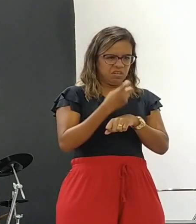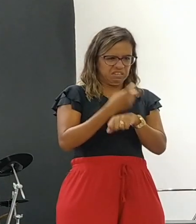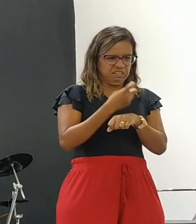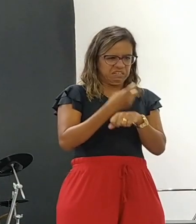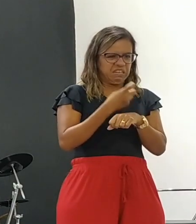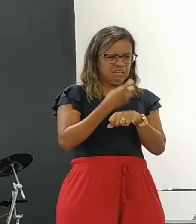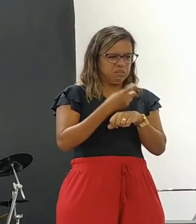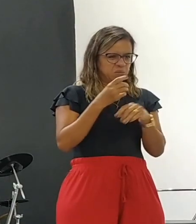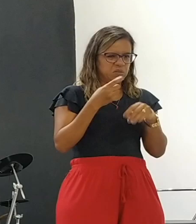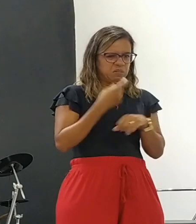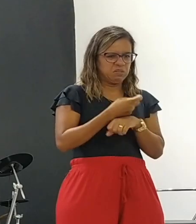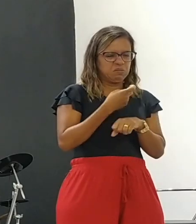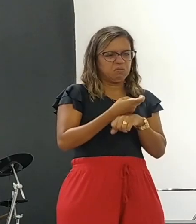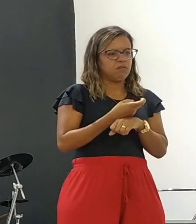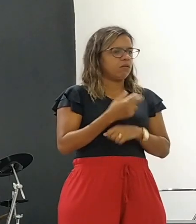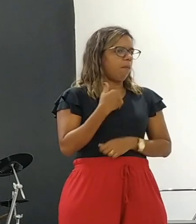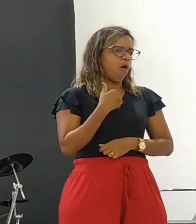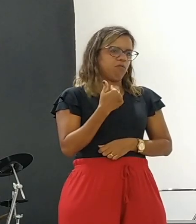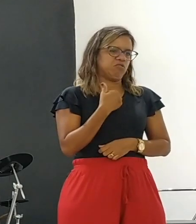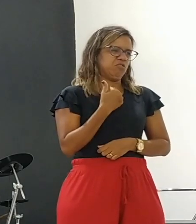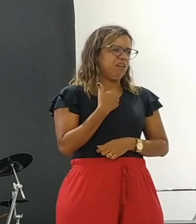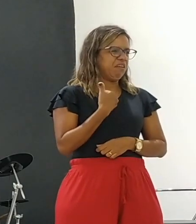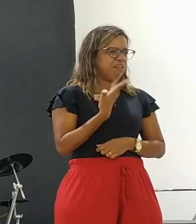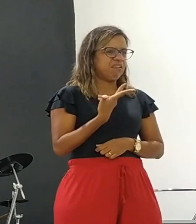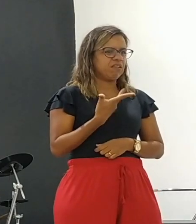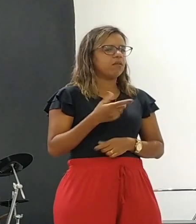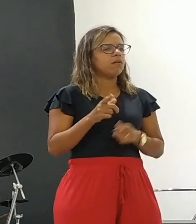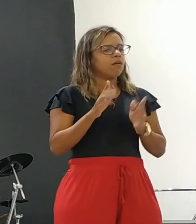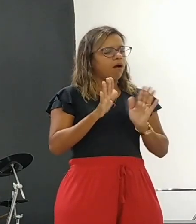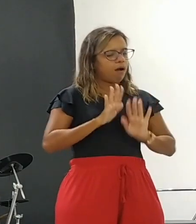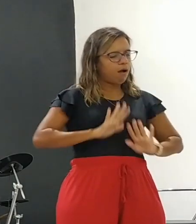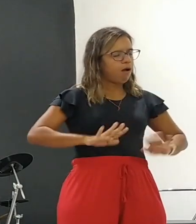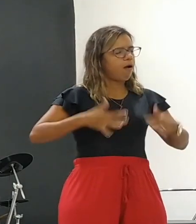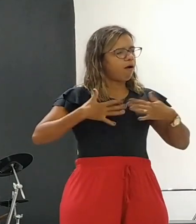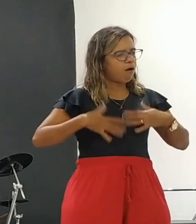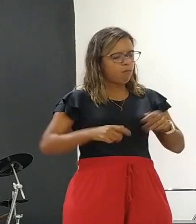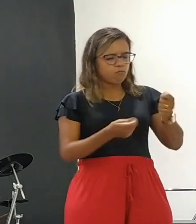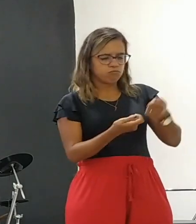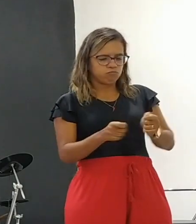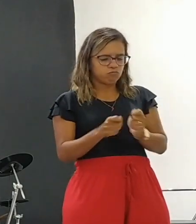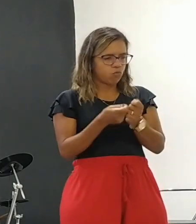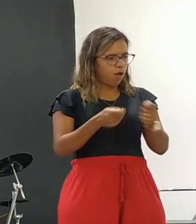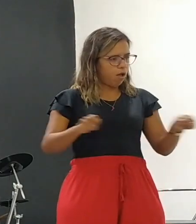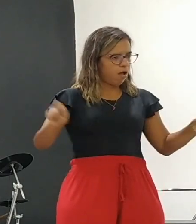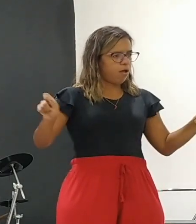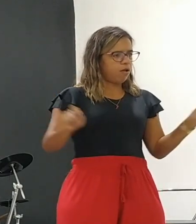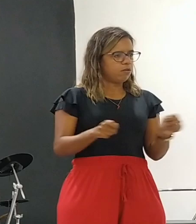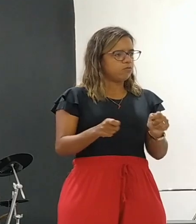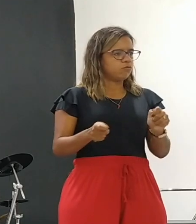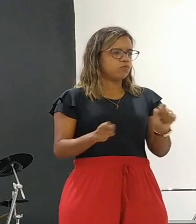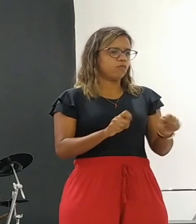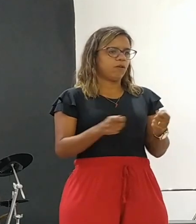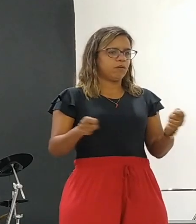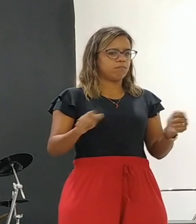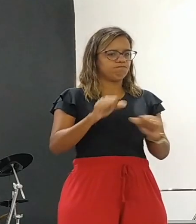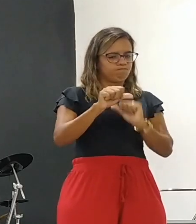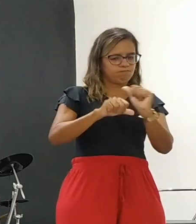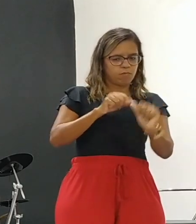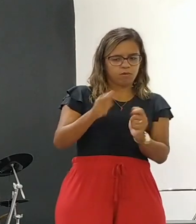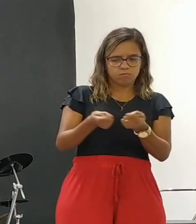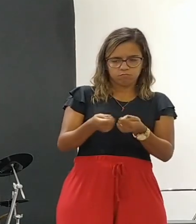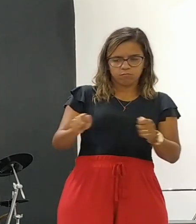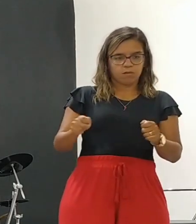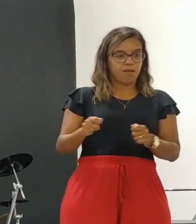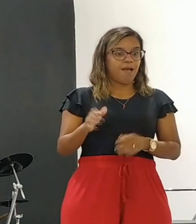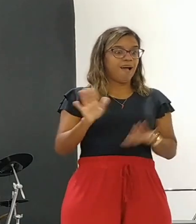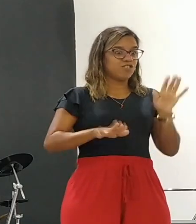queima a carne toda, a carne perde o sabor. Tem que ser aquele negócio devagar. Vai virando, né? A gente às vezes